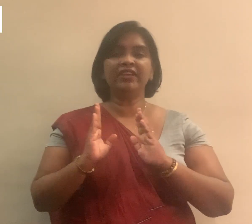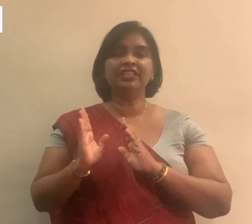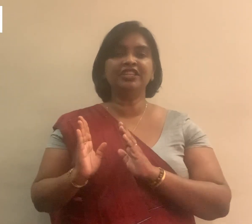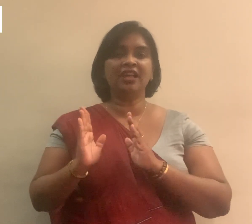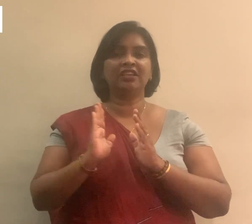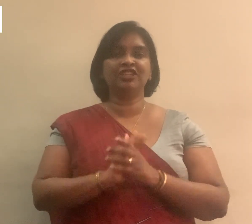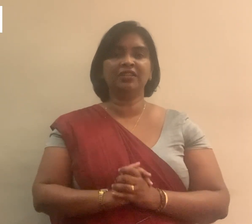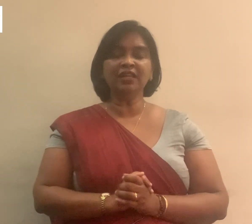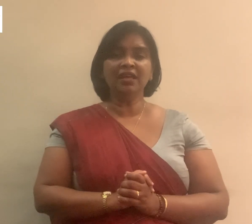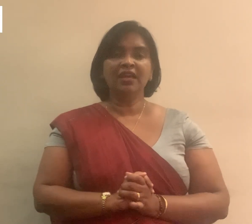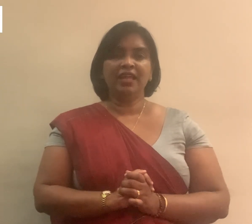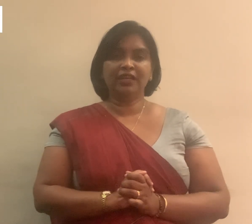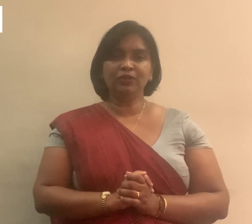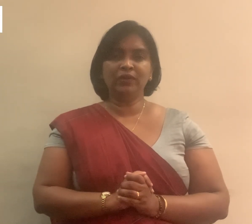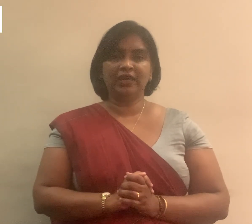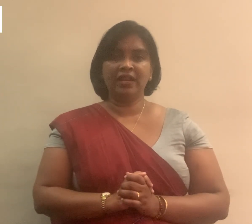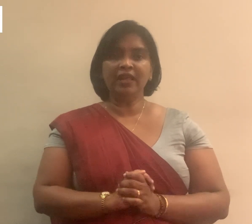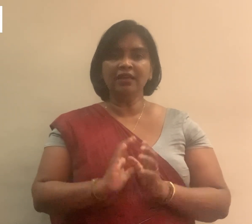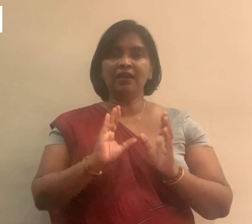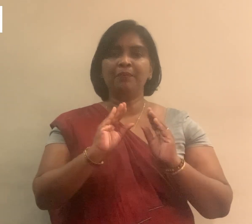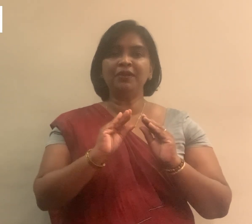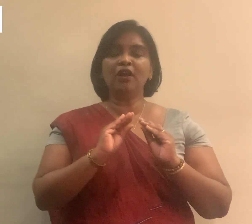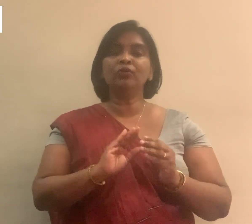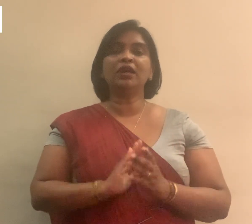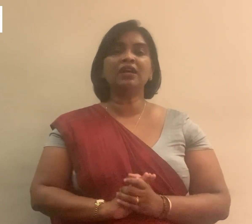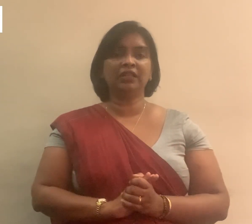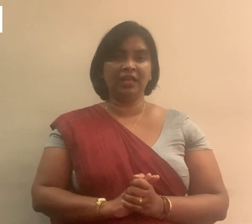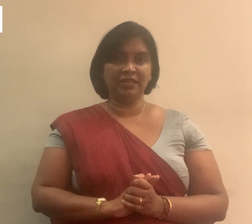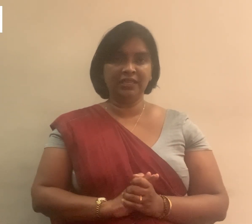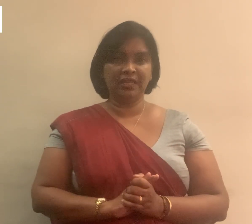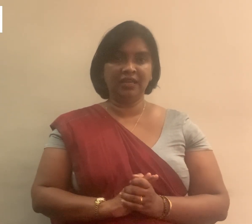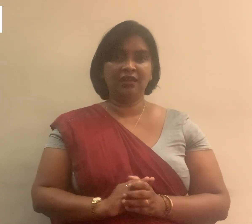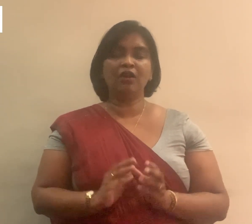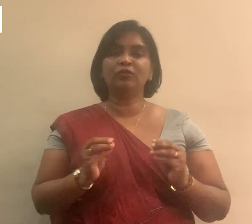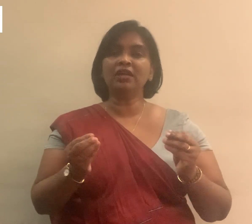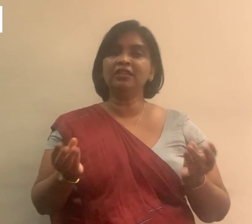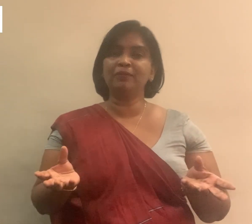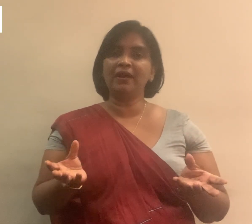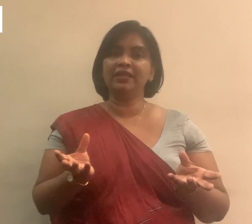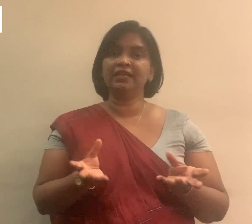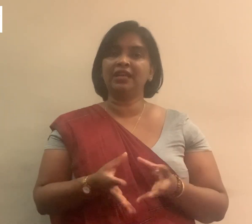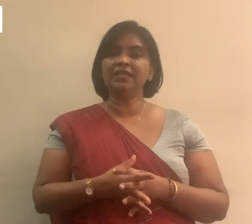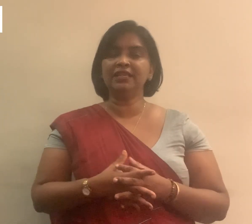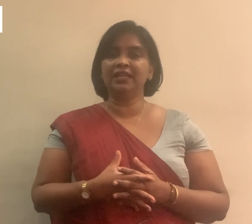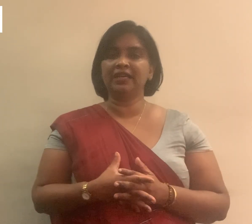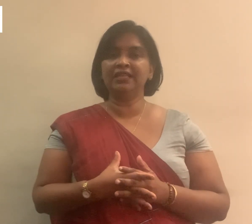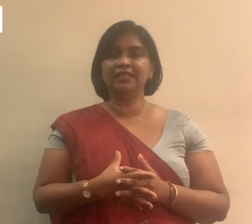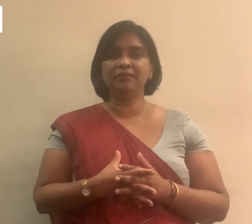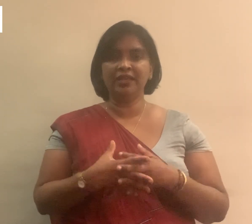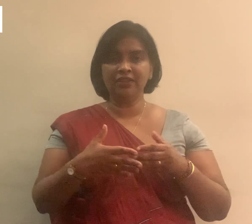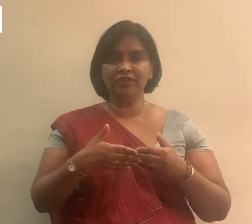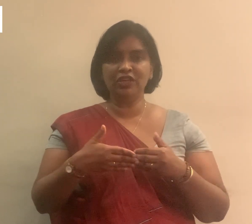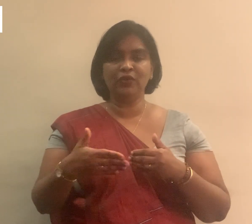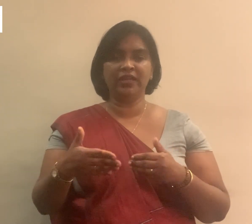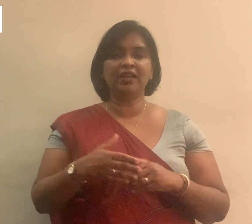ව්‍යංජන අක්ෂර එකතු කරලා අපි අකුරක් හදන්න කියලා. අකුරක් නිර්මාණය කරන්න කියන එක. ඉතින් මේ වීඩියෝ එකකින් අපි